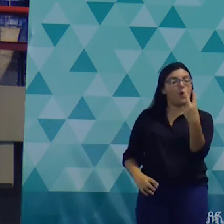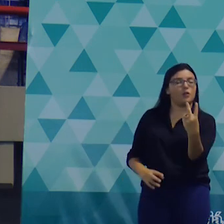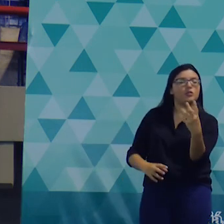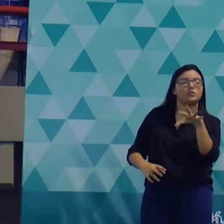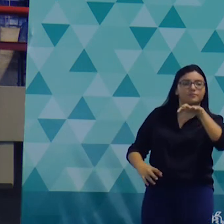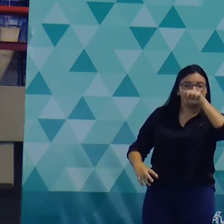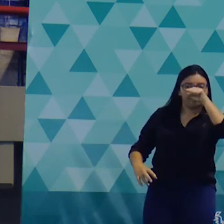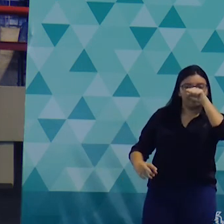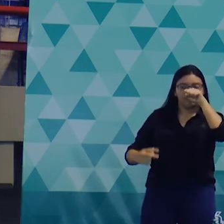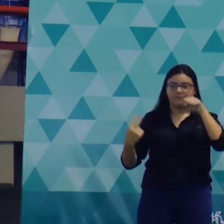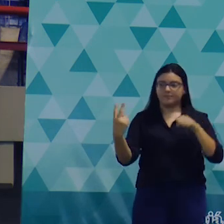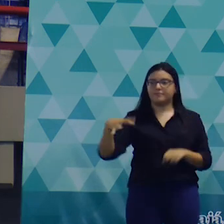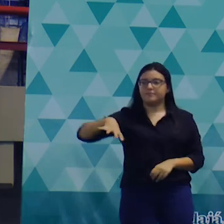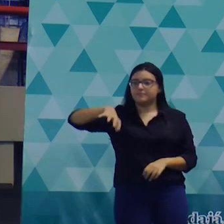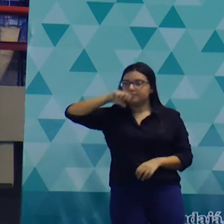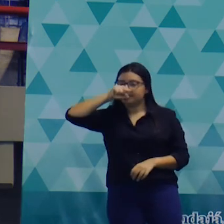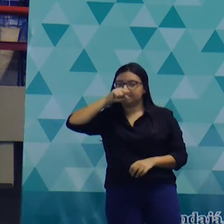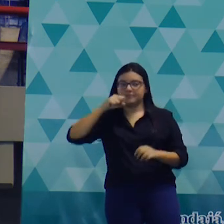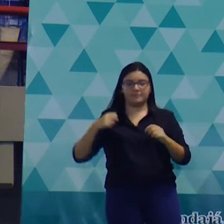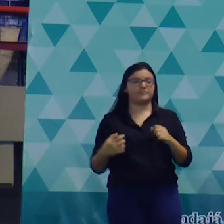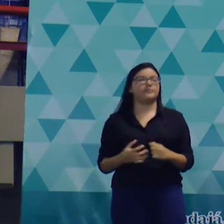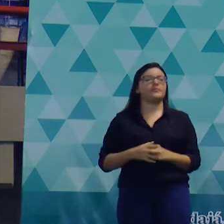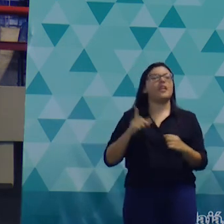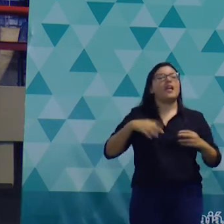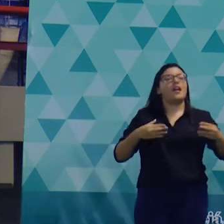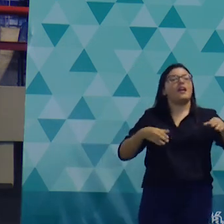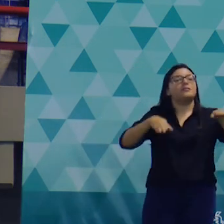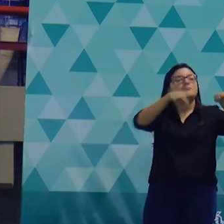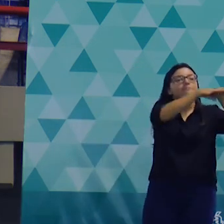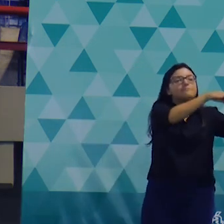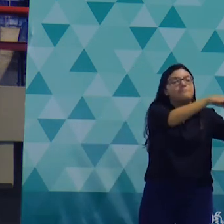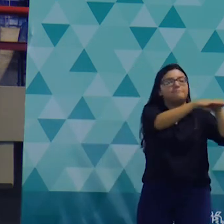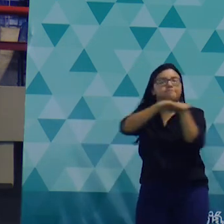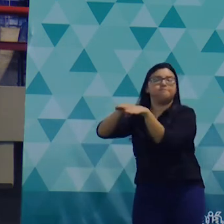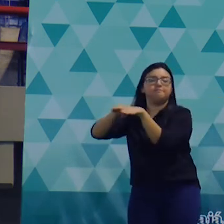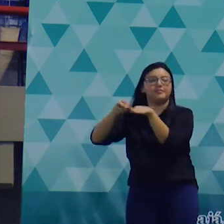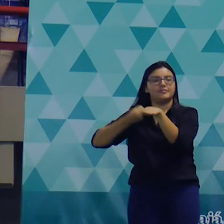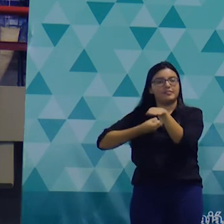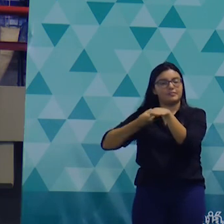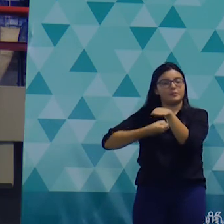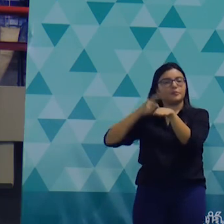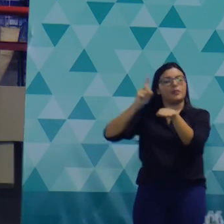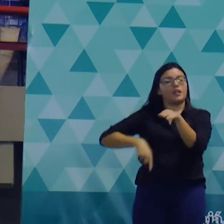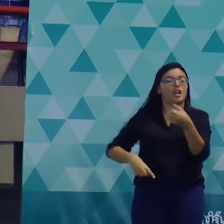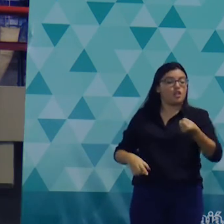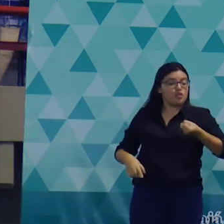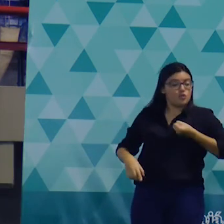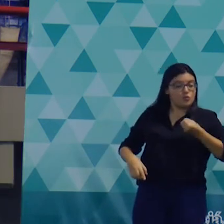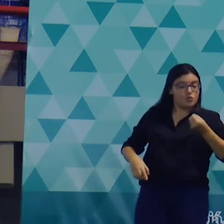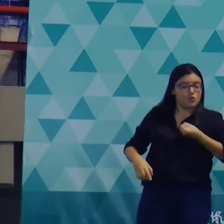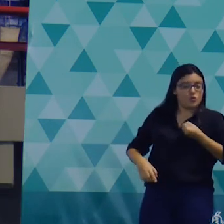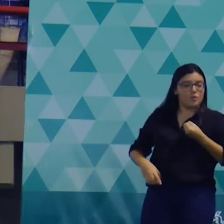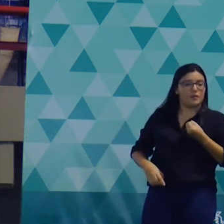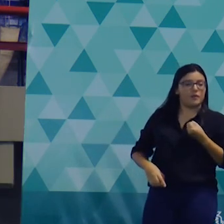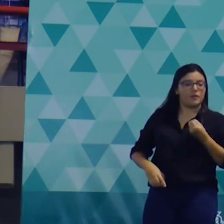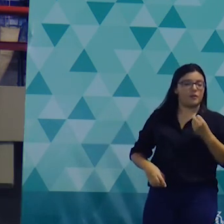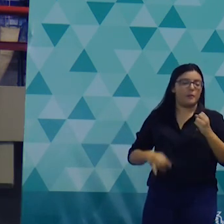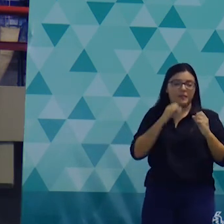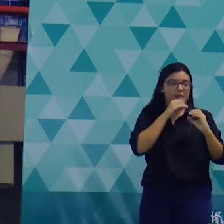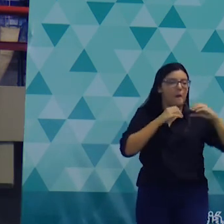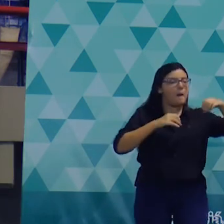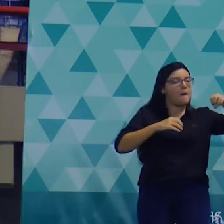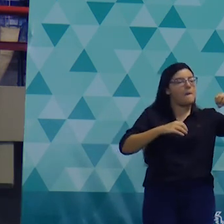primeiro, 2 oxigênios no segundo. Isso é balancear uma equação. É você colocar números ao lado da